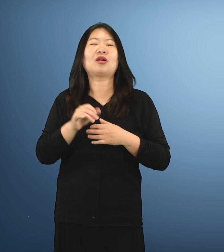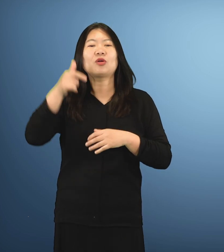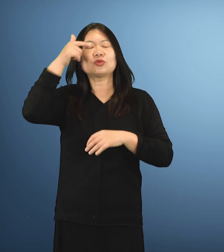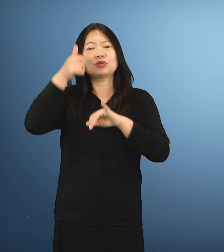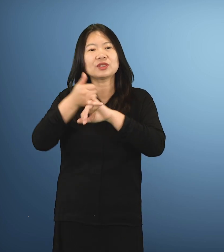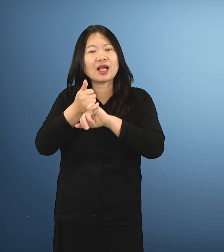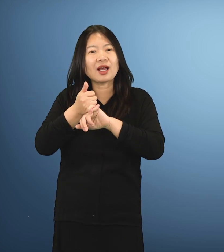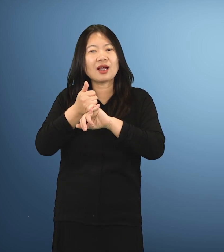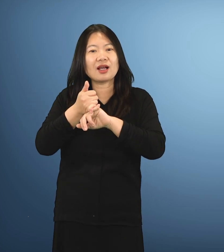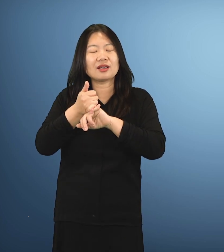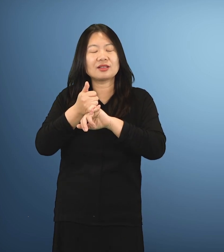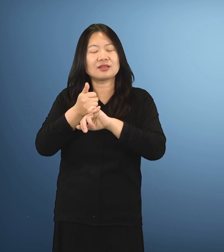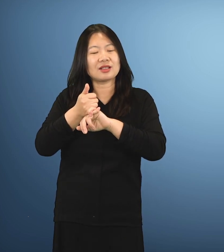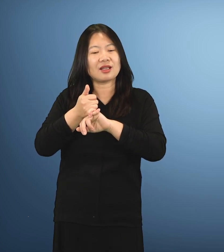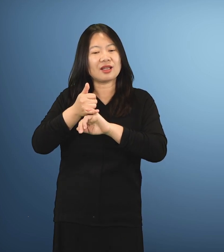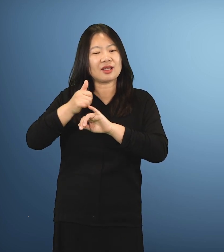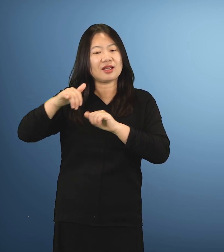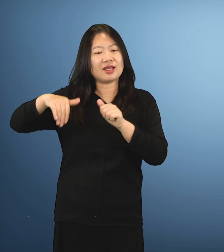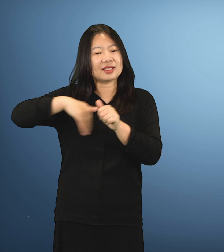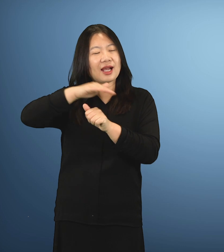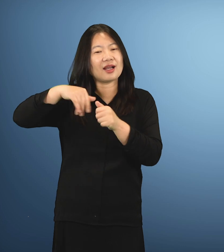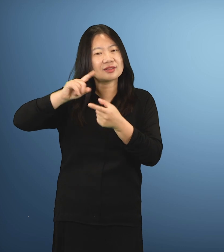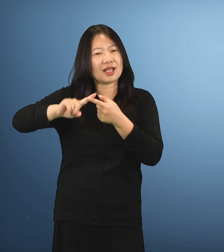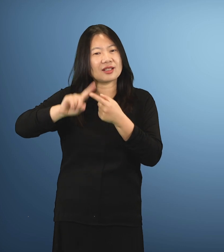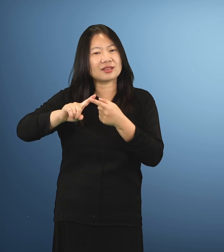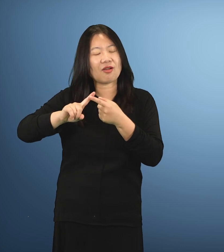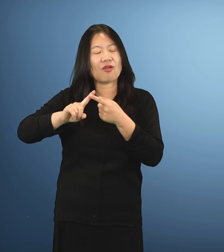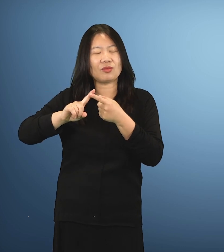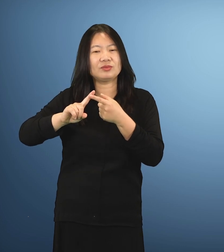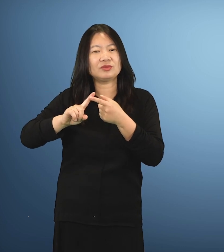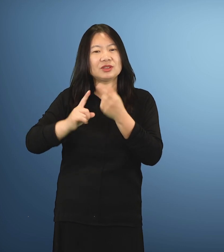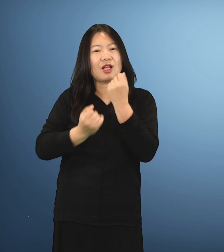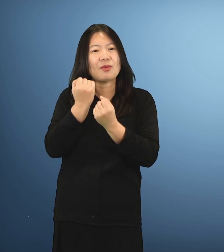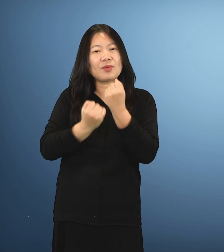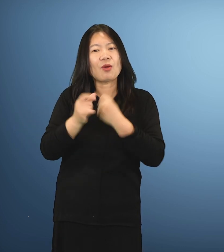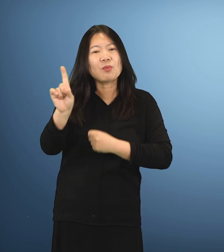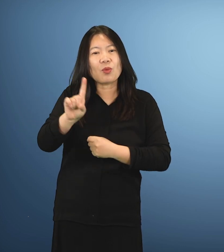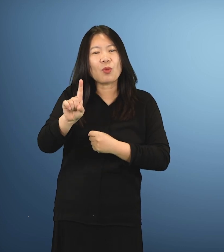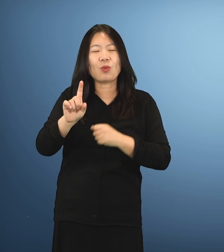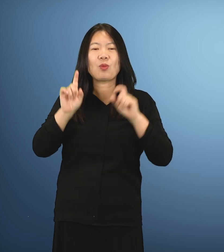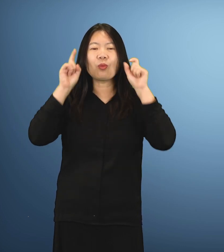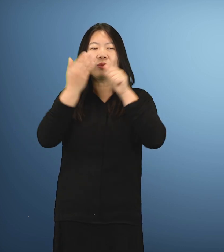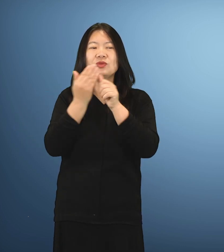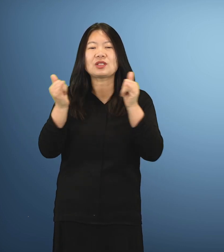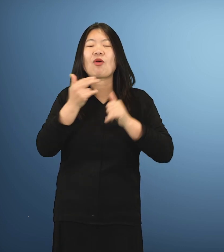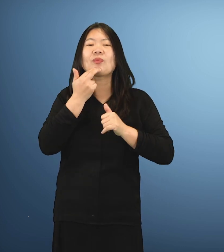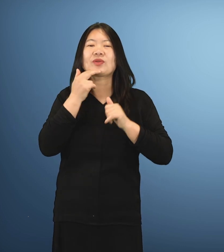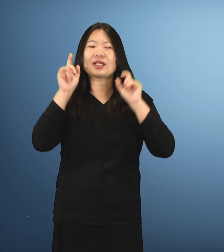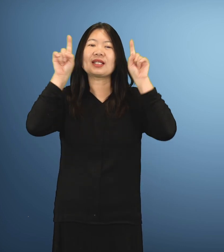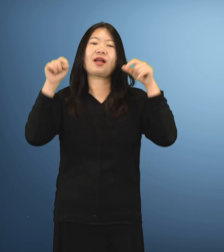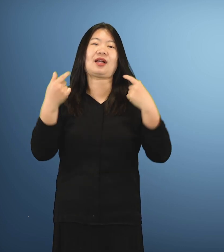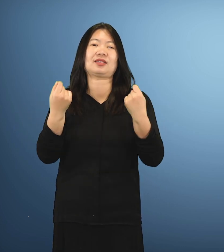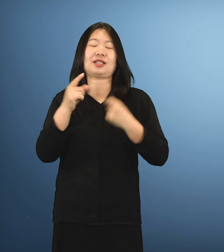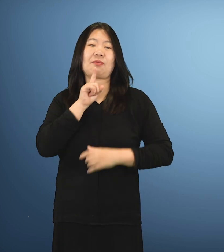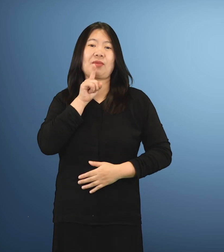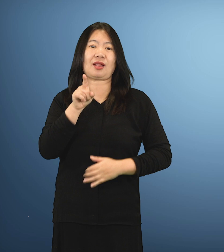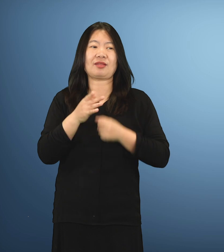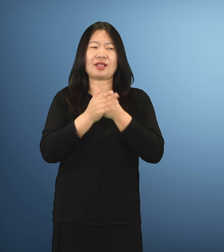목자 없는 양같이. 그 당시 목자는 당연히 누구여야 맞았을까요? 그렇습니다.